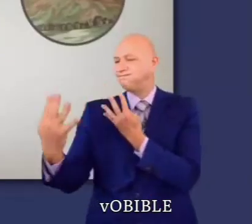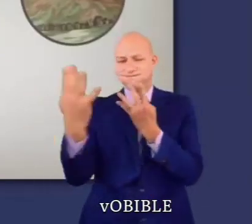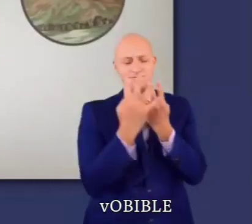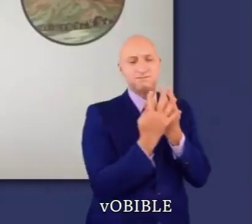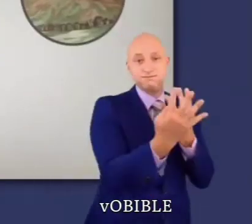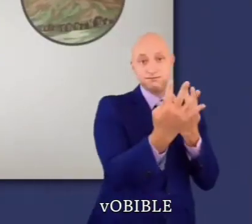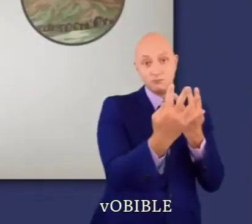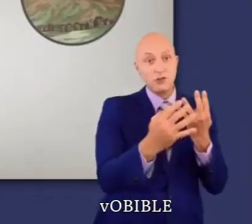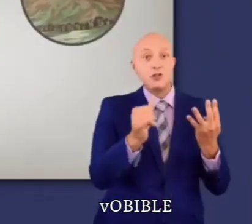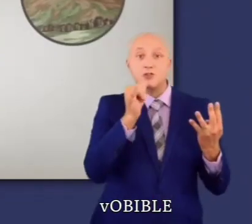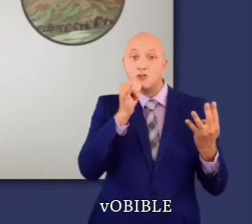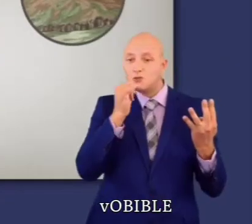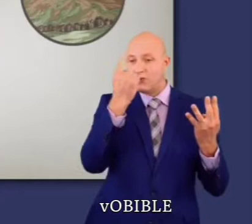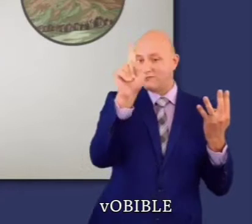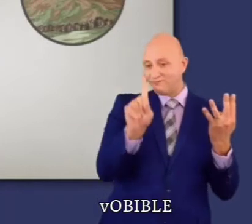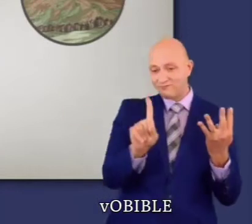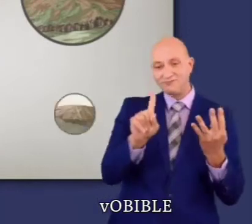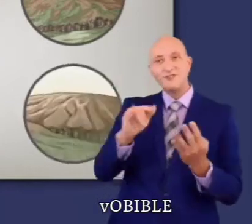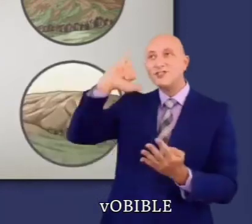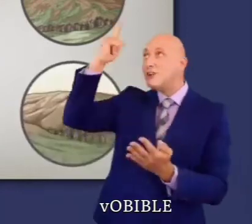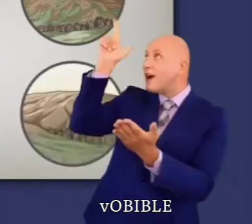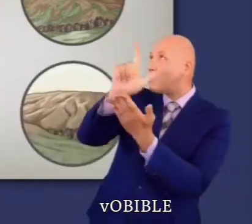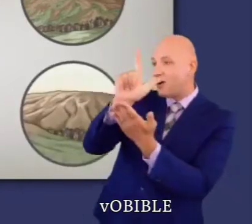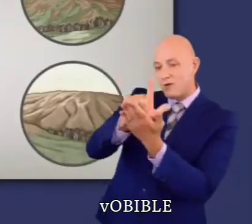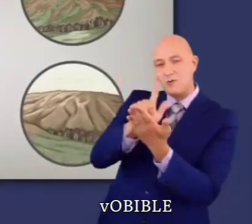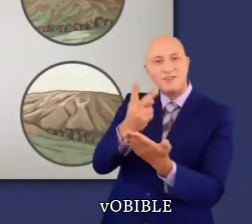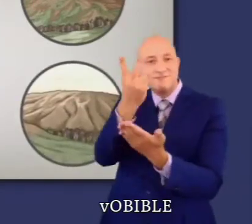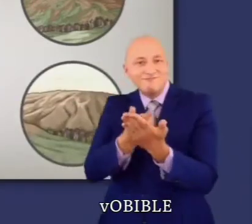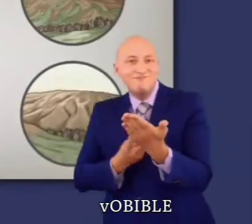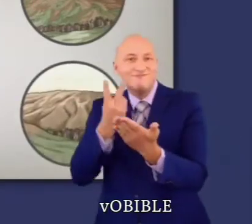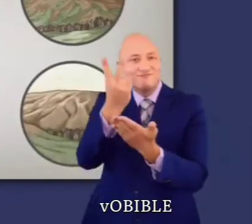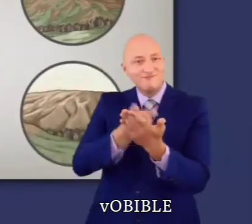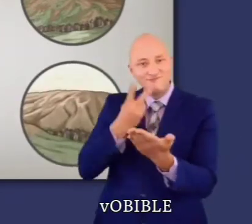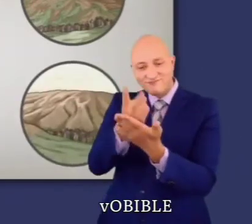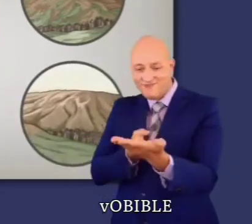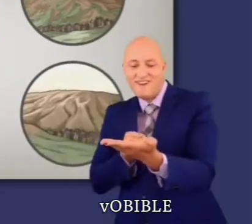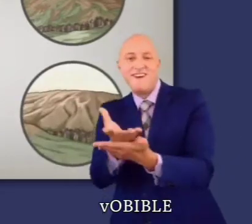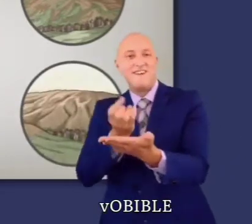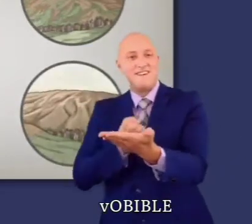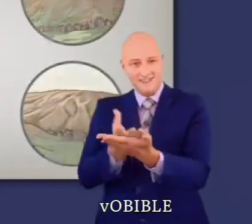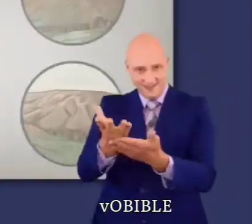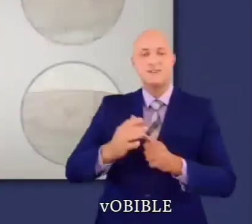Dans le chapitre 8, les Israélites prennent la ville d'Aï et en font un tas de ruines.